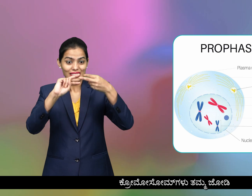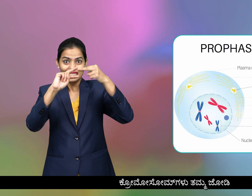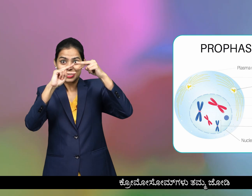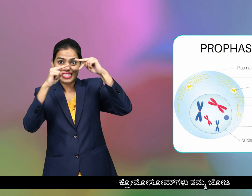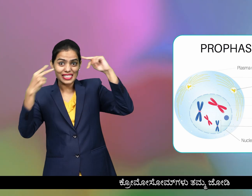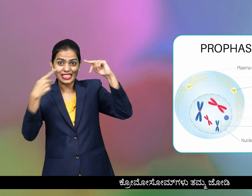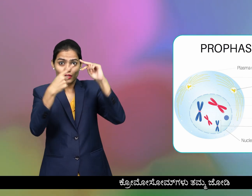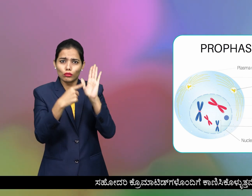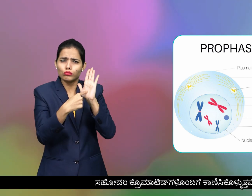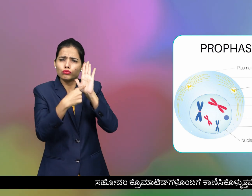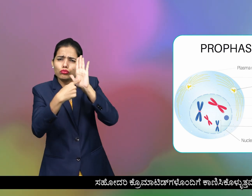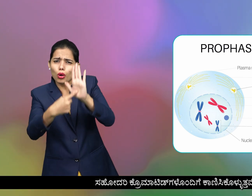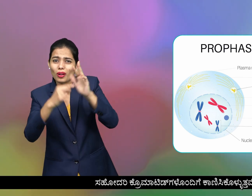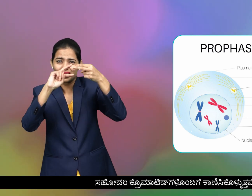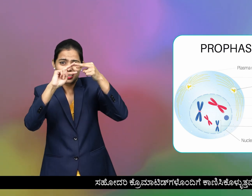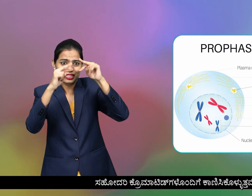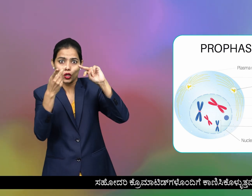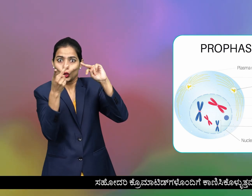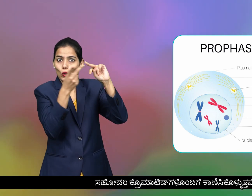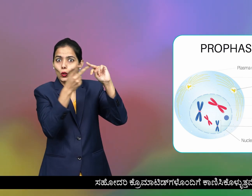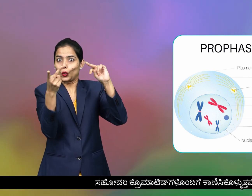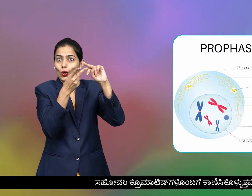ಕ್ರೋಮೋಸೋಮ್ಗಳು ತಮ್ಮ ಜೋಡಿ ಸಹೋದರಿ ಕ್ರೊಮ್ಯಾಟಿಡ್ಗಳೊಂದಿಗೆ ಕಾಣಿಸಿಕೊಳ್ಳುತ್ತವೆ.